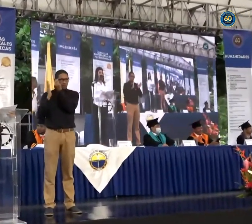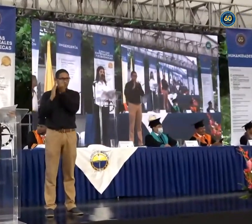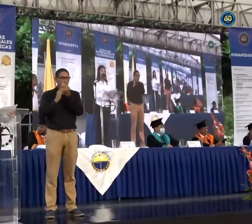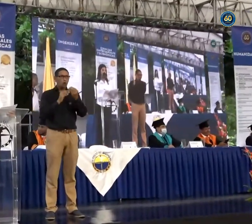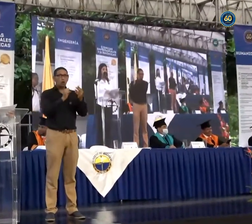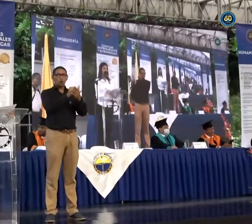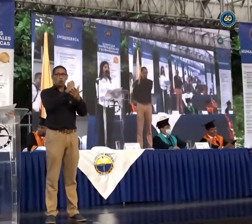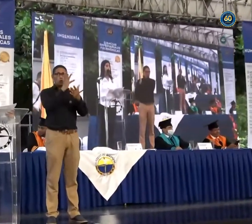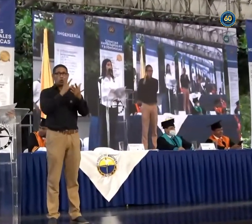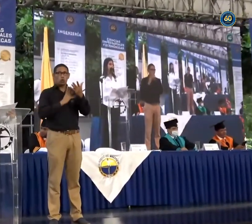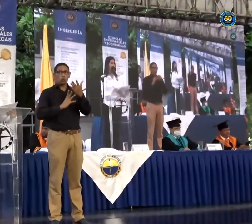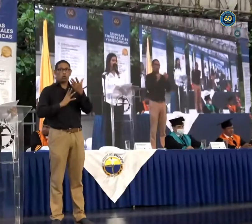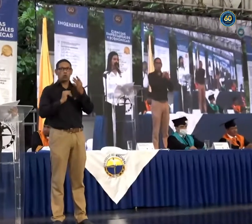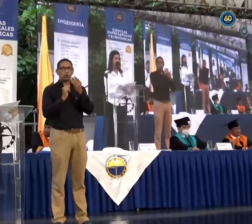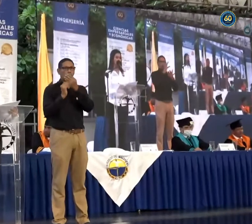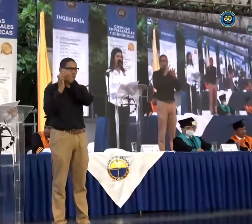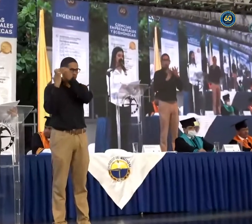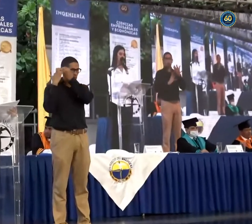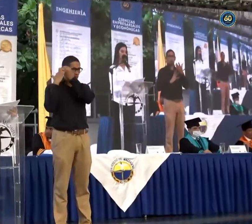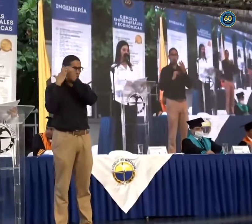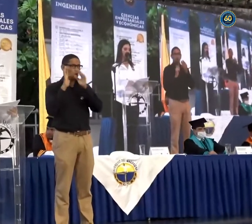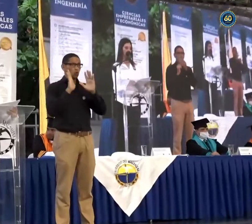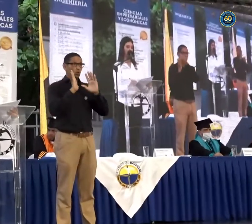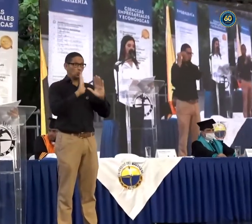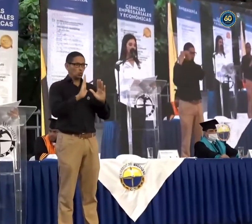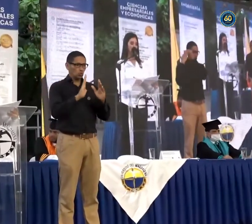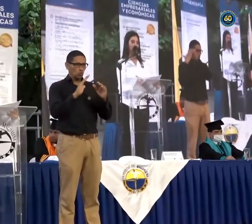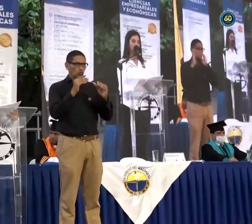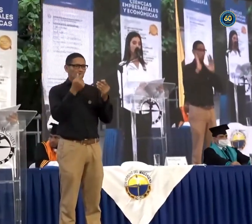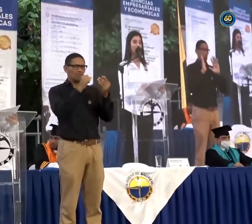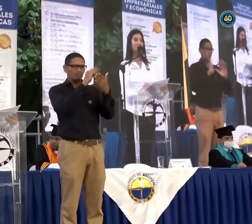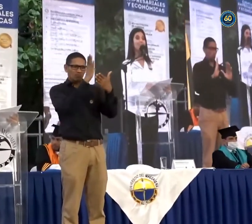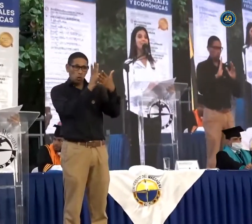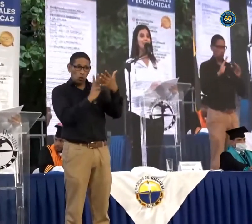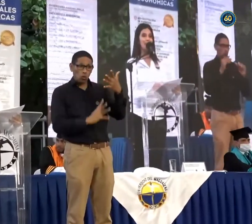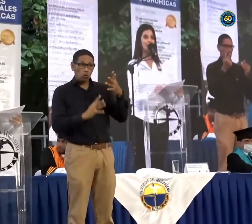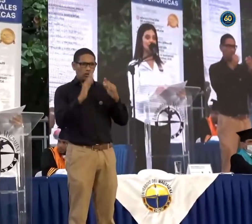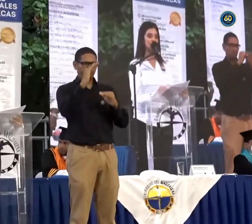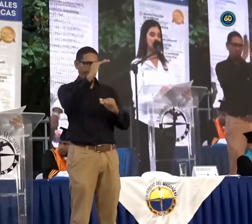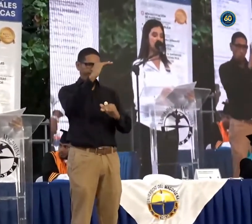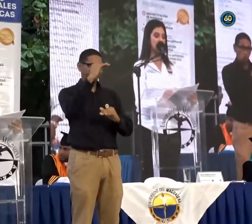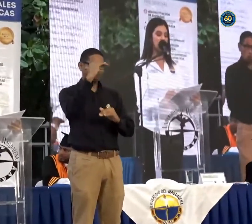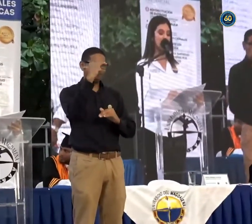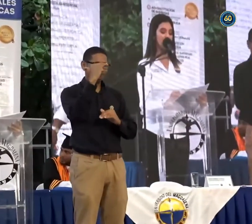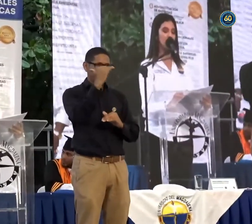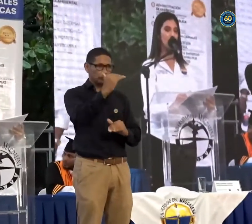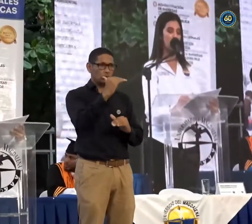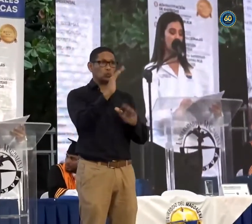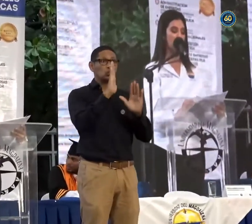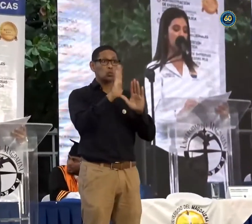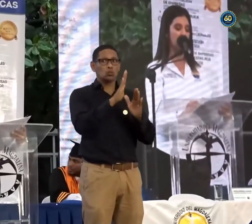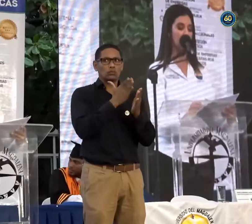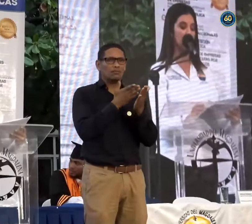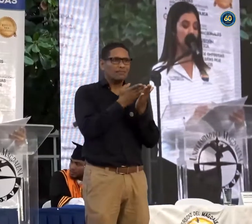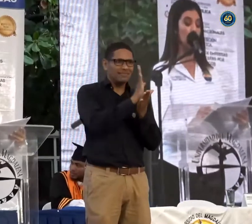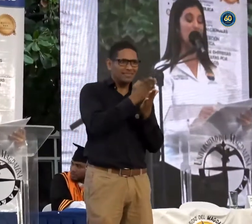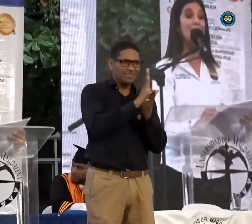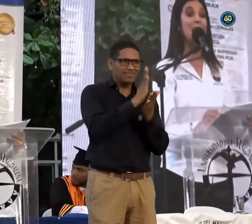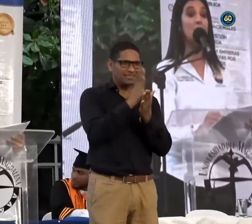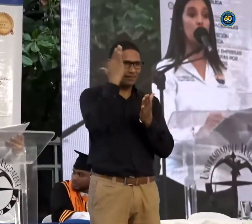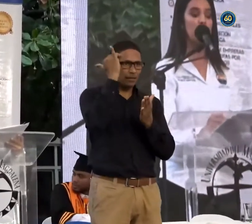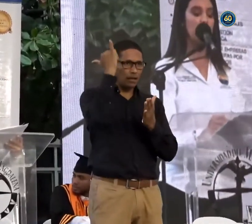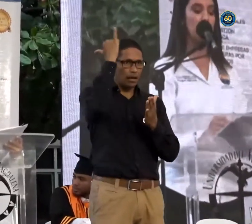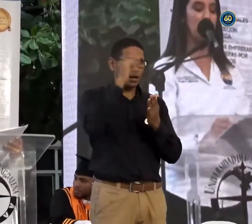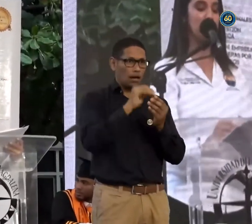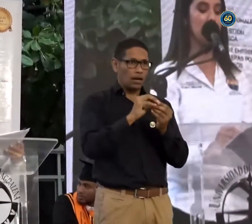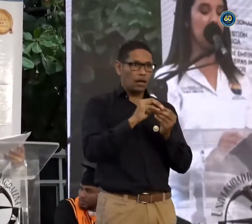obtengan el mejor promedio de los resultados en las competencias genéricas y específicas en su programa académico y se ubiquen